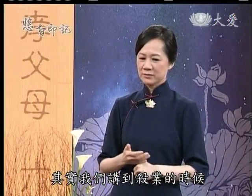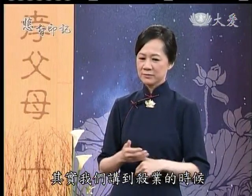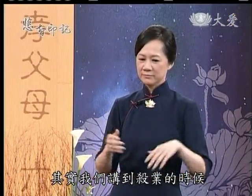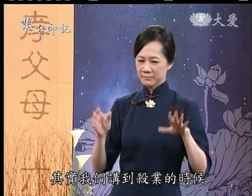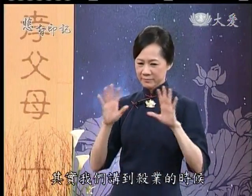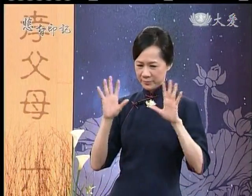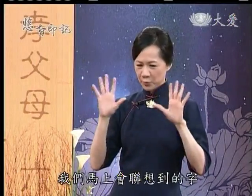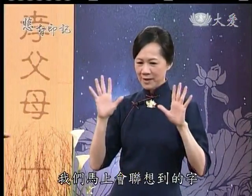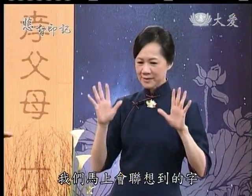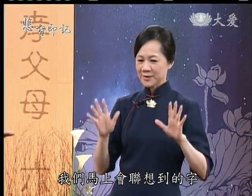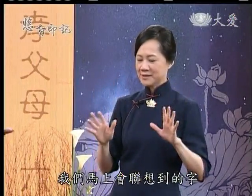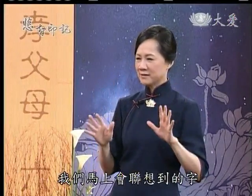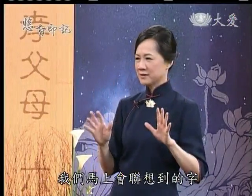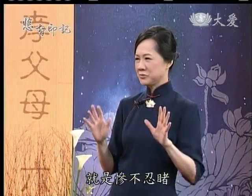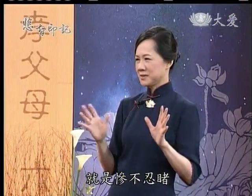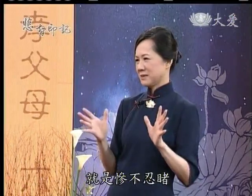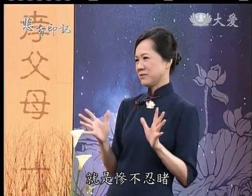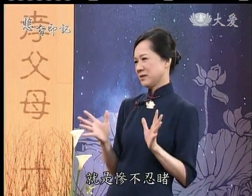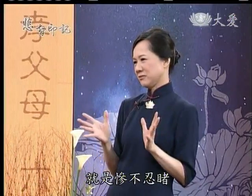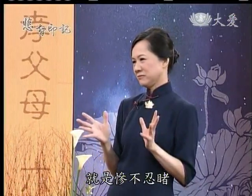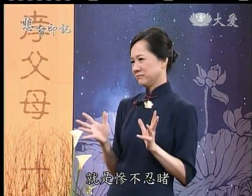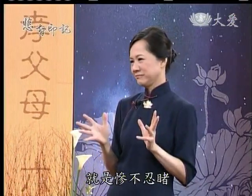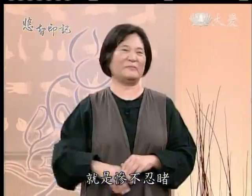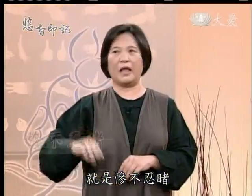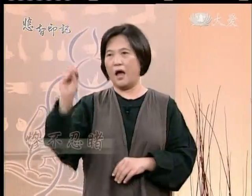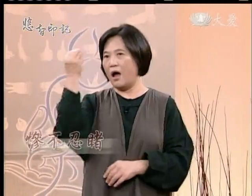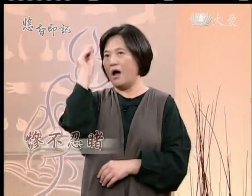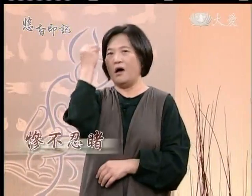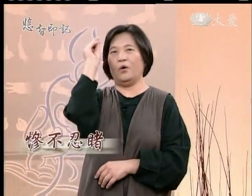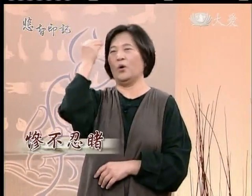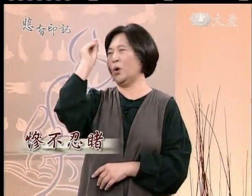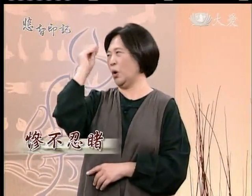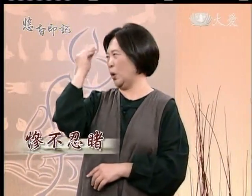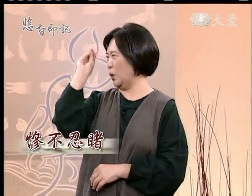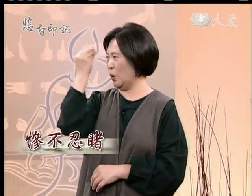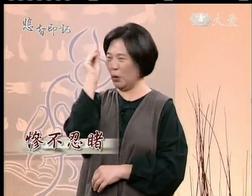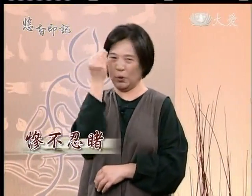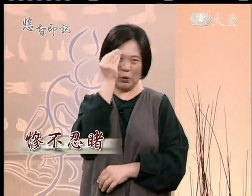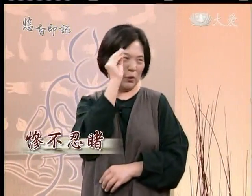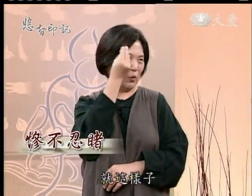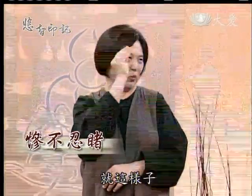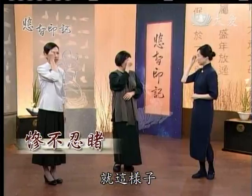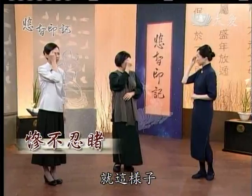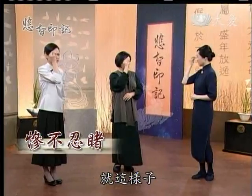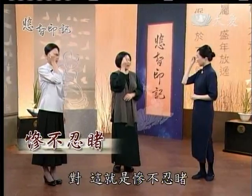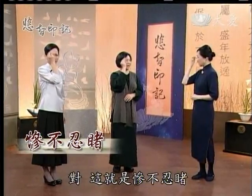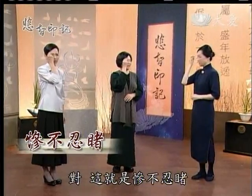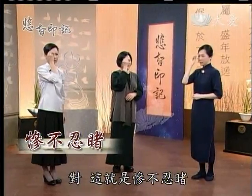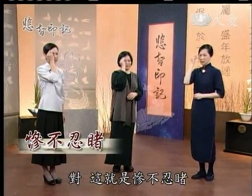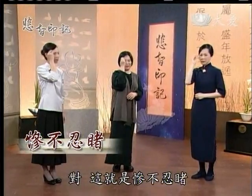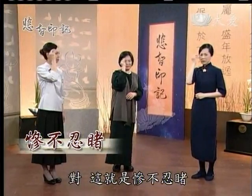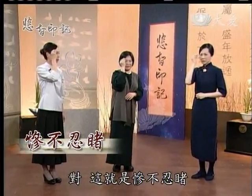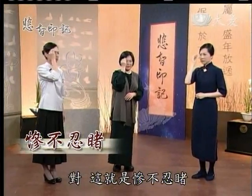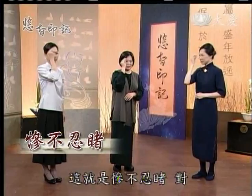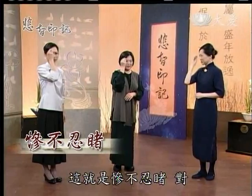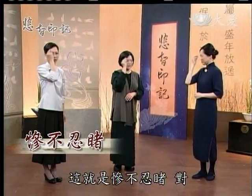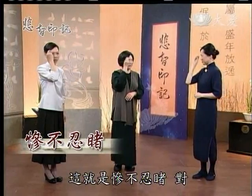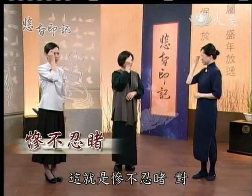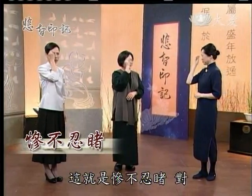候，我马上联想的字就是惨不忍睹。 哦，就这样子啊？ 对，这就是惨不忍睹。哦， 这就是惨不忍睹。